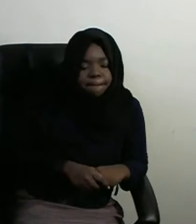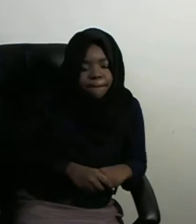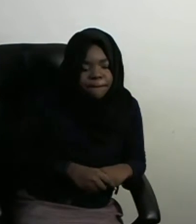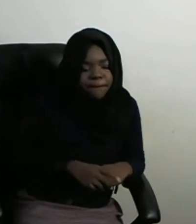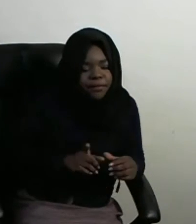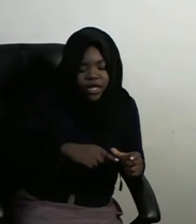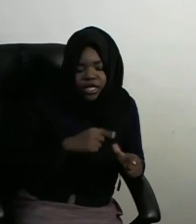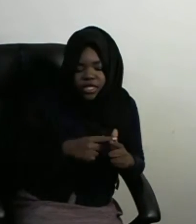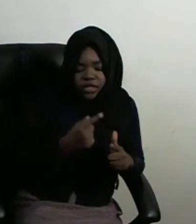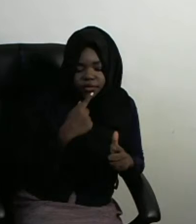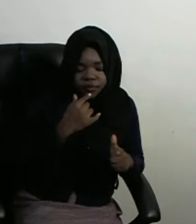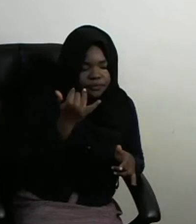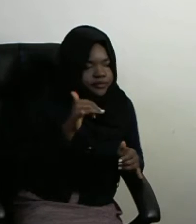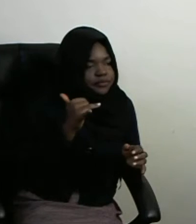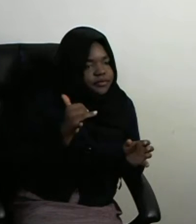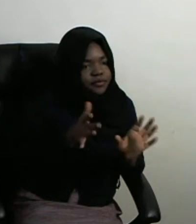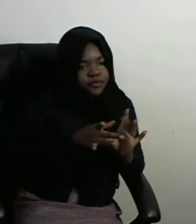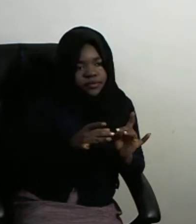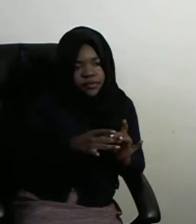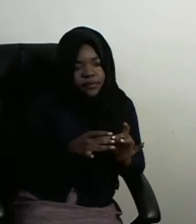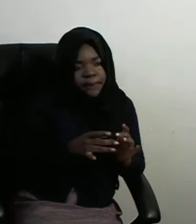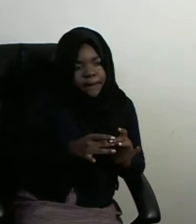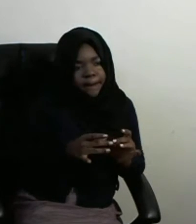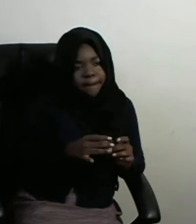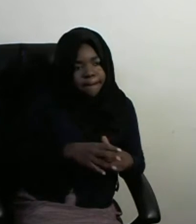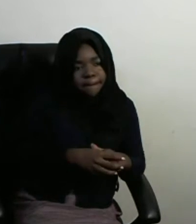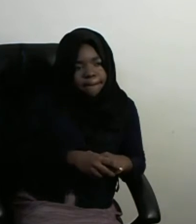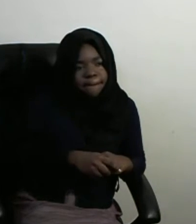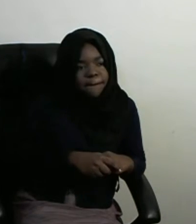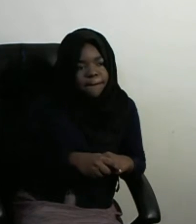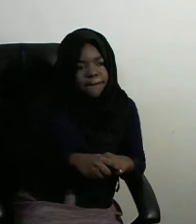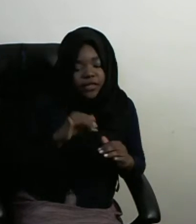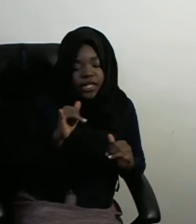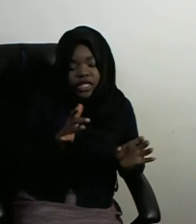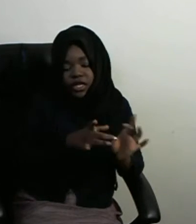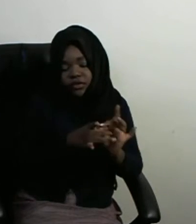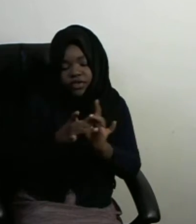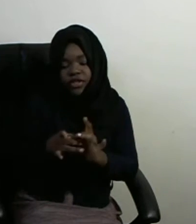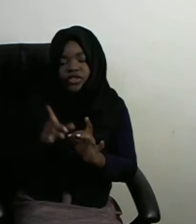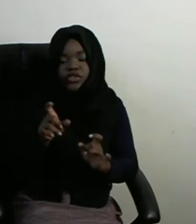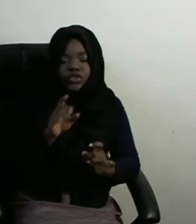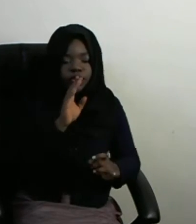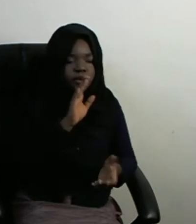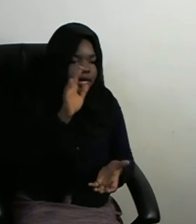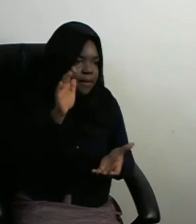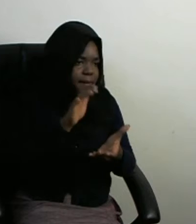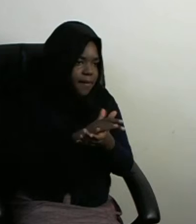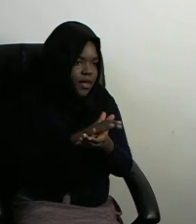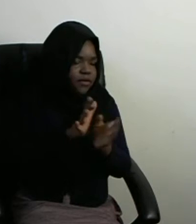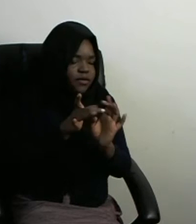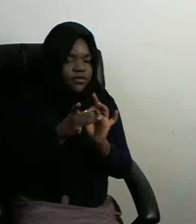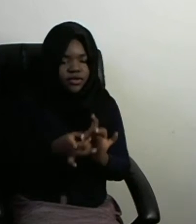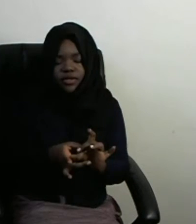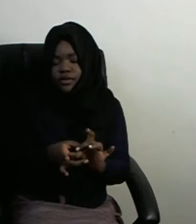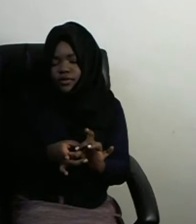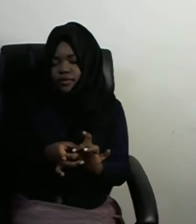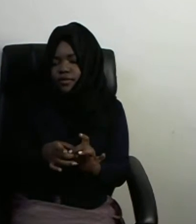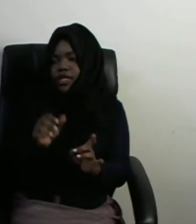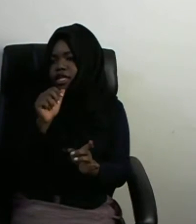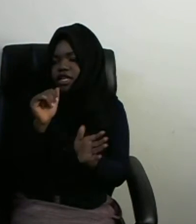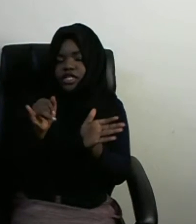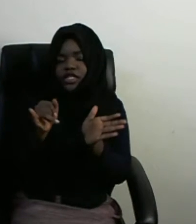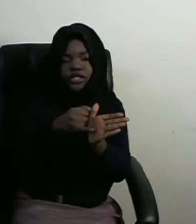Then it says, مُحْصَنَاتٍ غَيْرَ مُسَافِحَاتٍ. The relationship should be a marriage relationship,